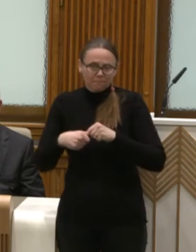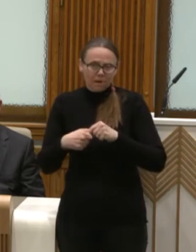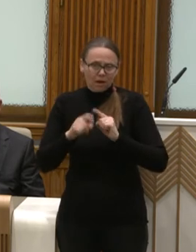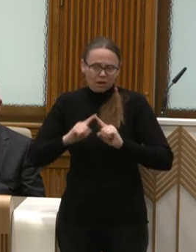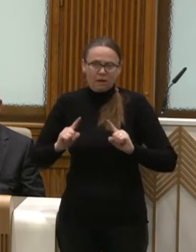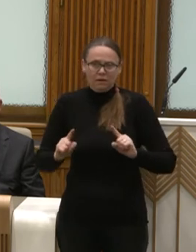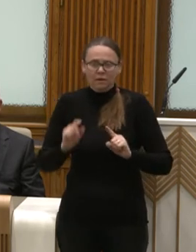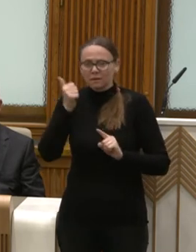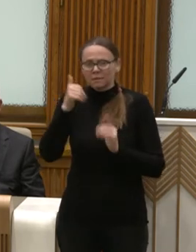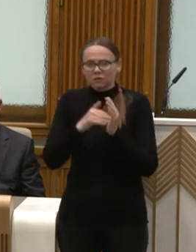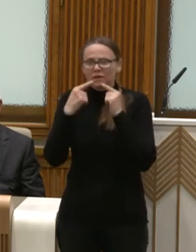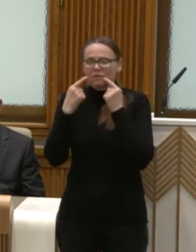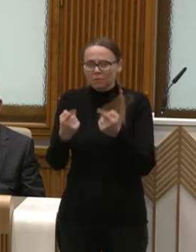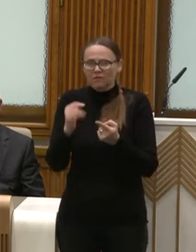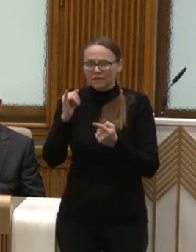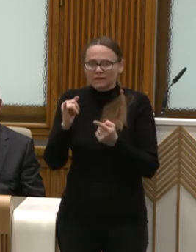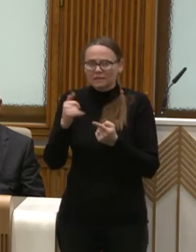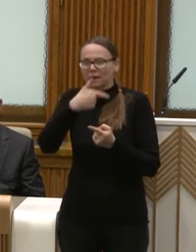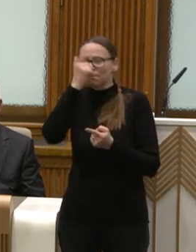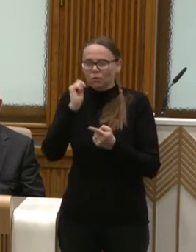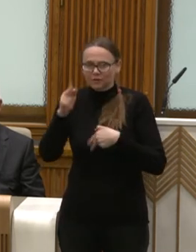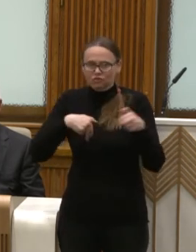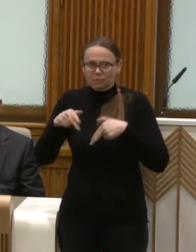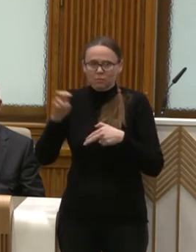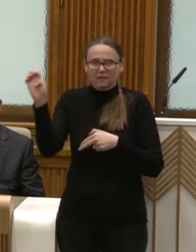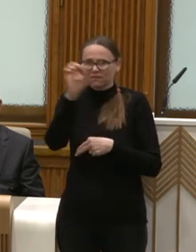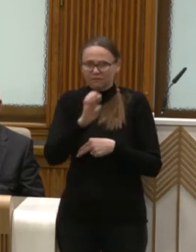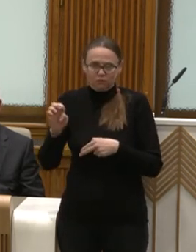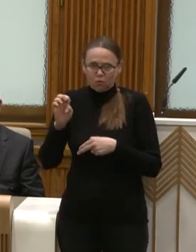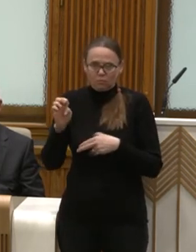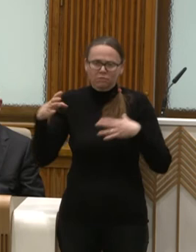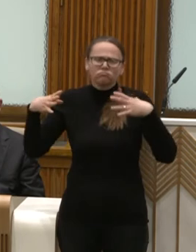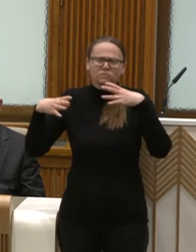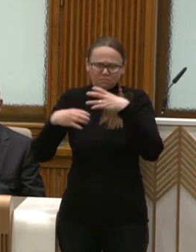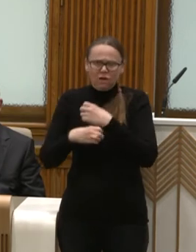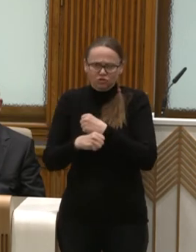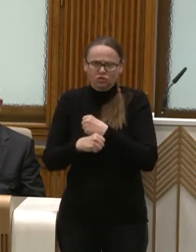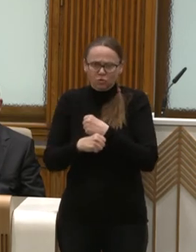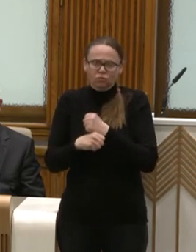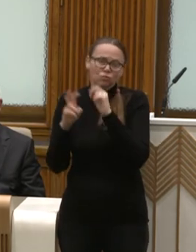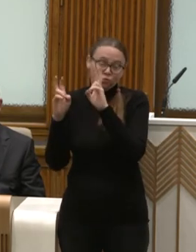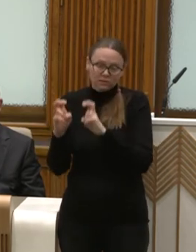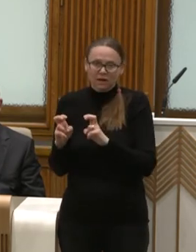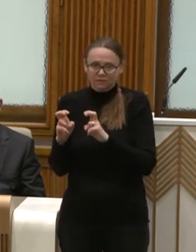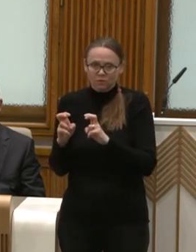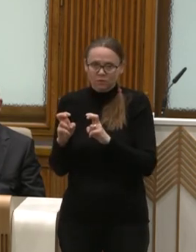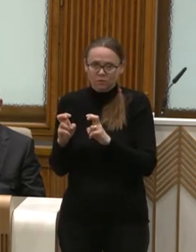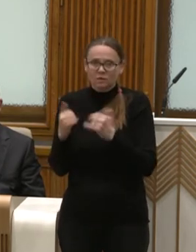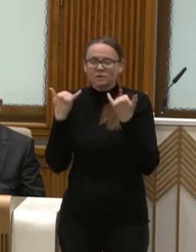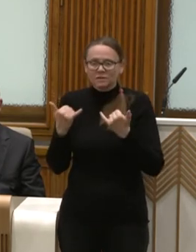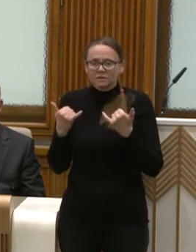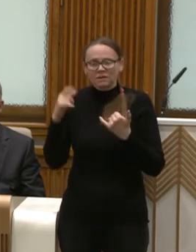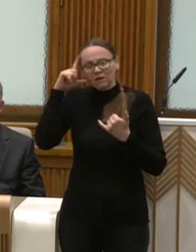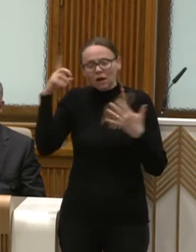Prvo, kar je treba povedati, je to, da se je potniški promet v Evropi bistveno zmanjšal, ne, in zaustavil. Zdaj se v glavnem